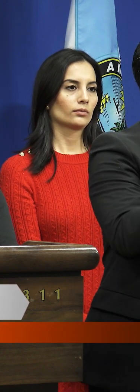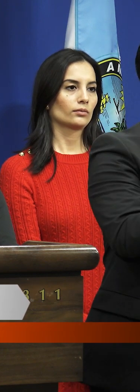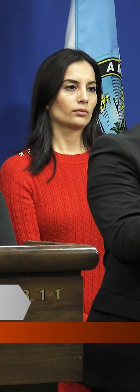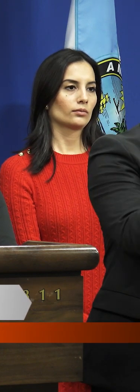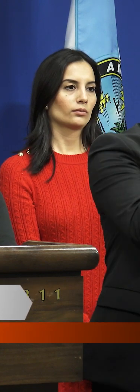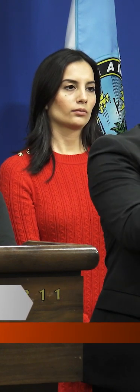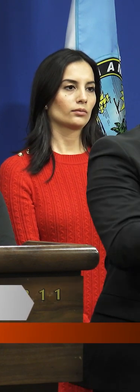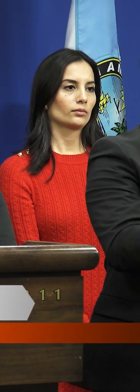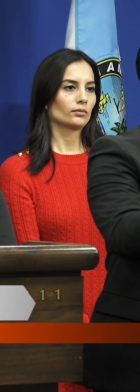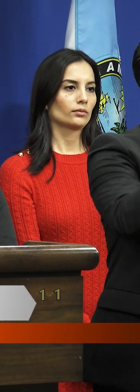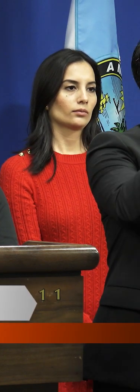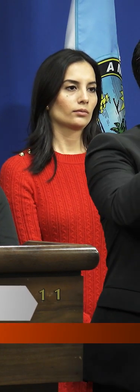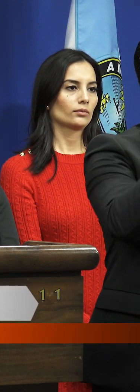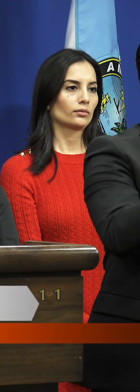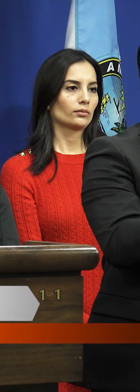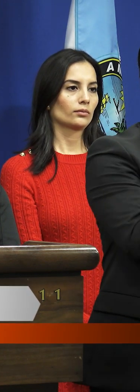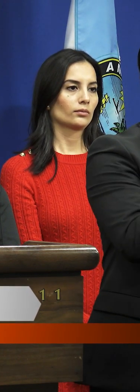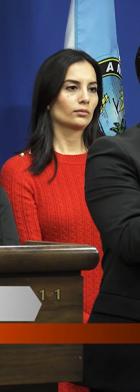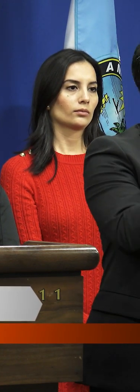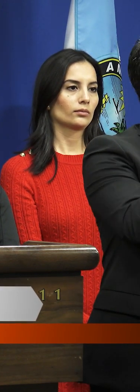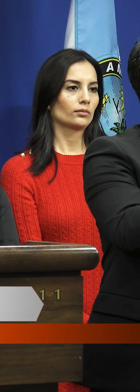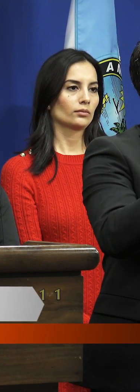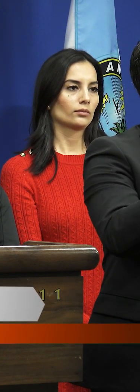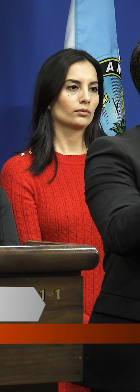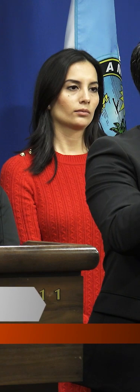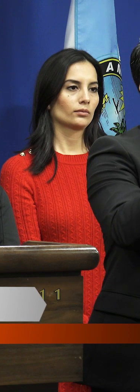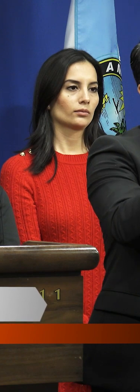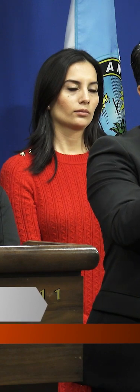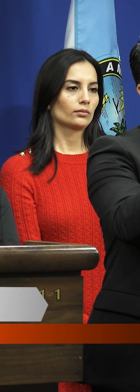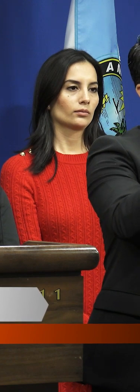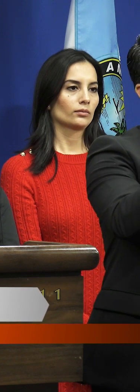puede encontrar en la página de red